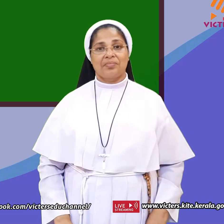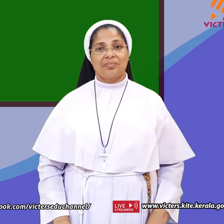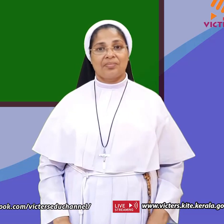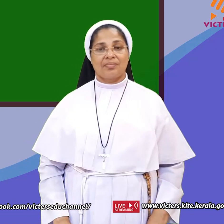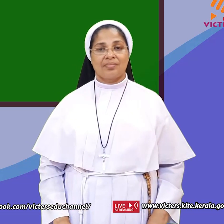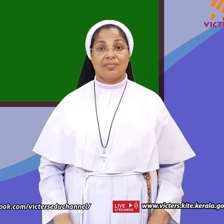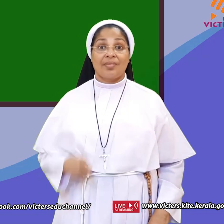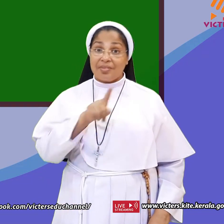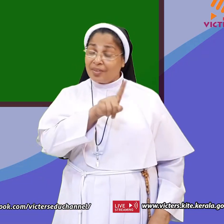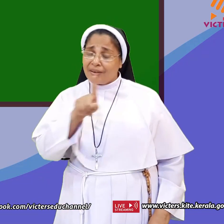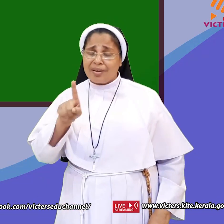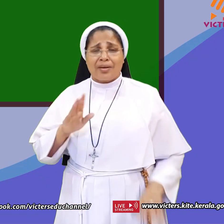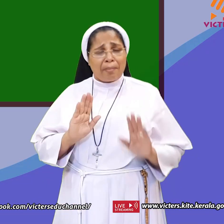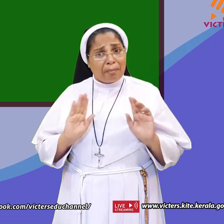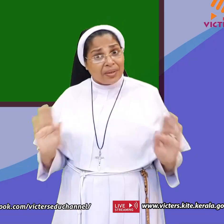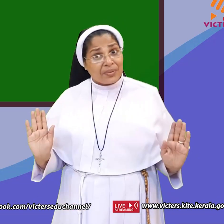നിങ്ങൾക്ക് മാത്രമായി